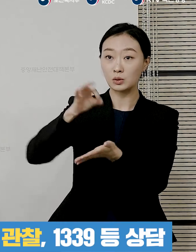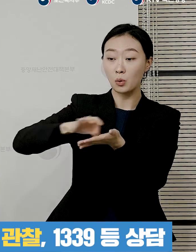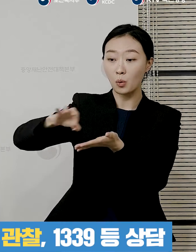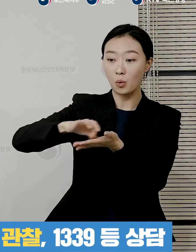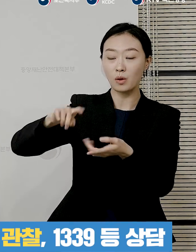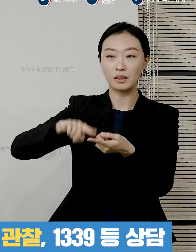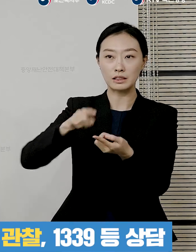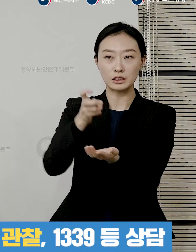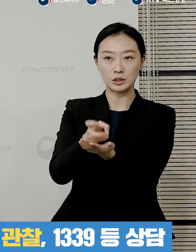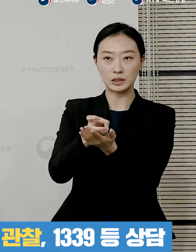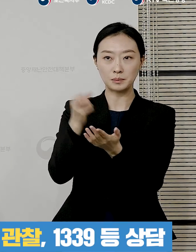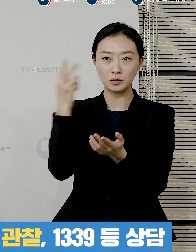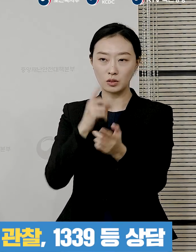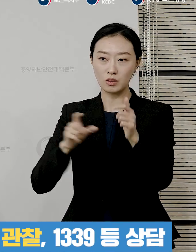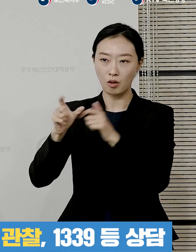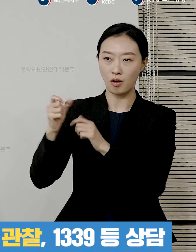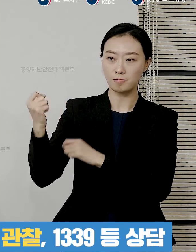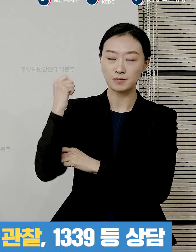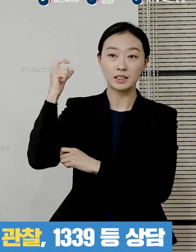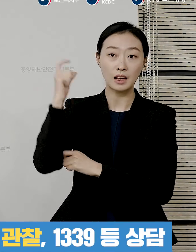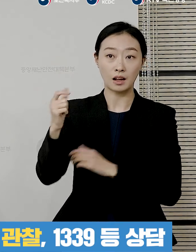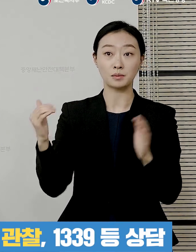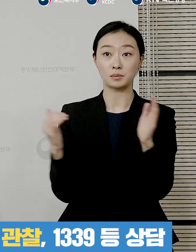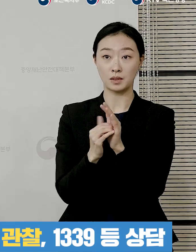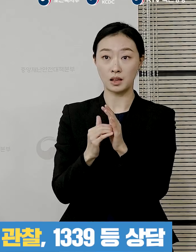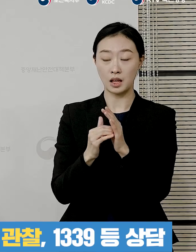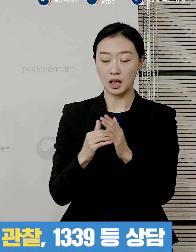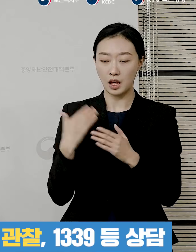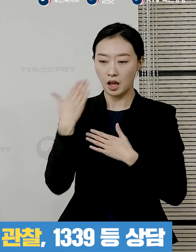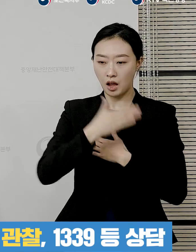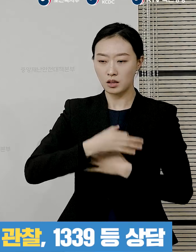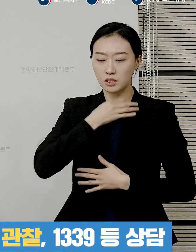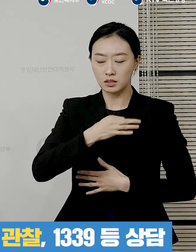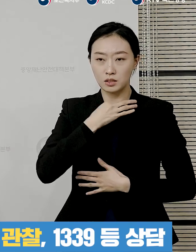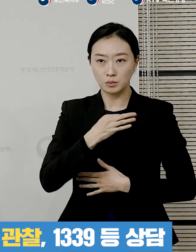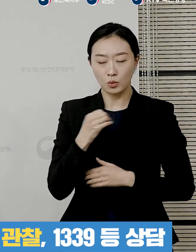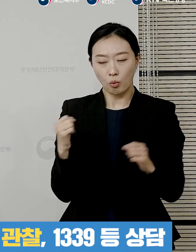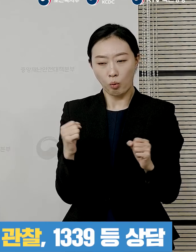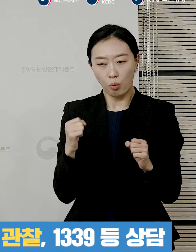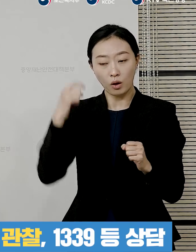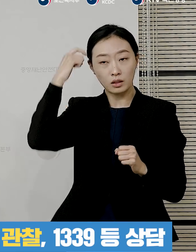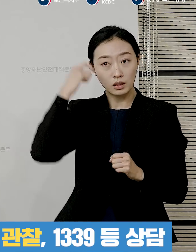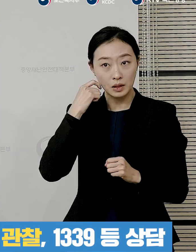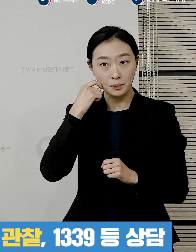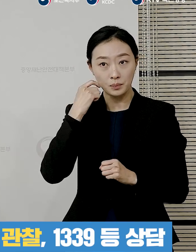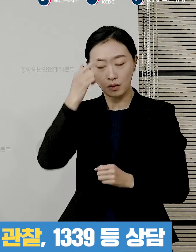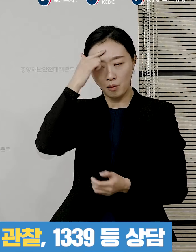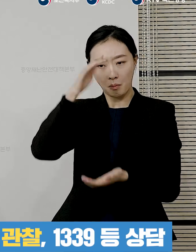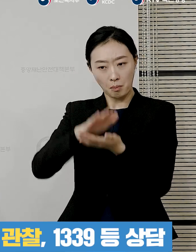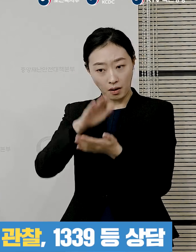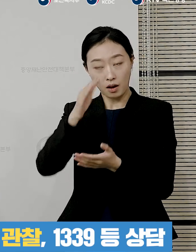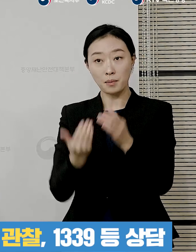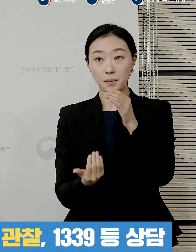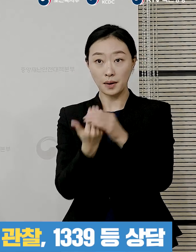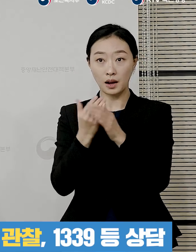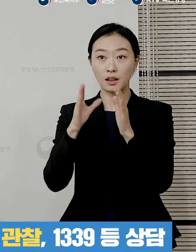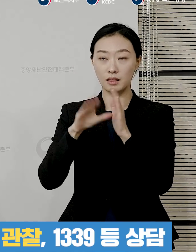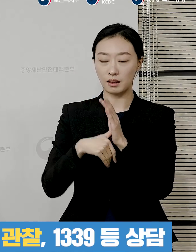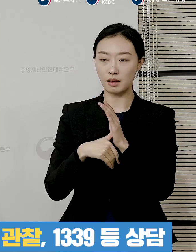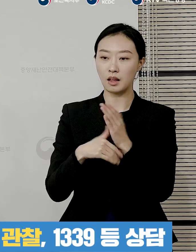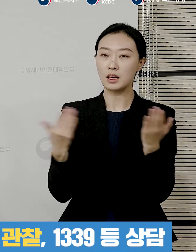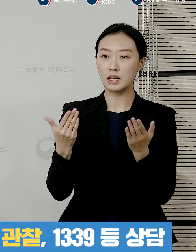대한 지침도 강화하였습니다. 기침, 오한 등 호흡기 증상이나 발열이 나타나는